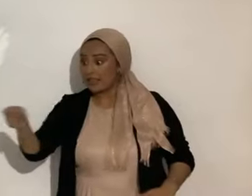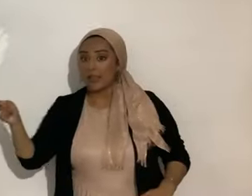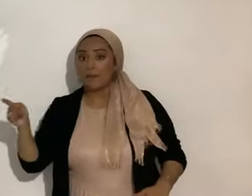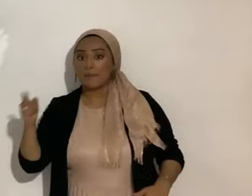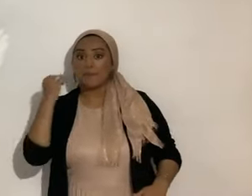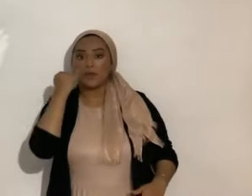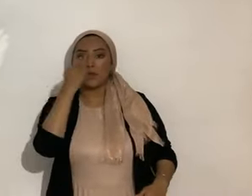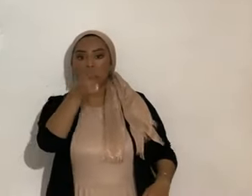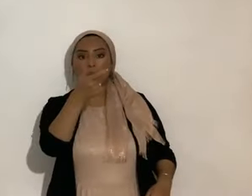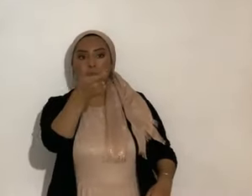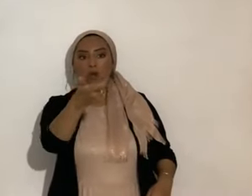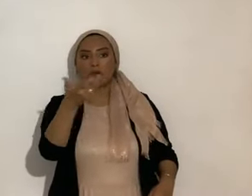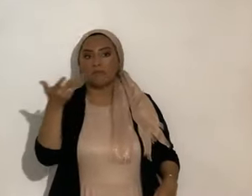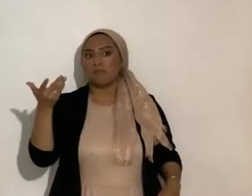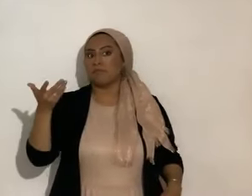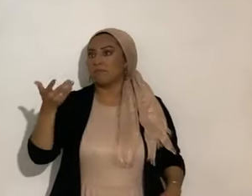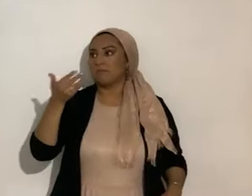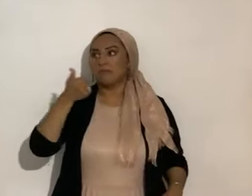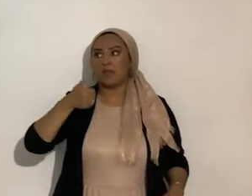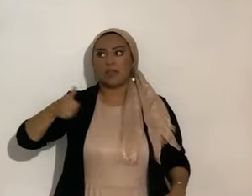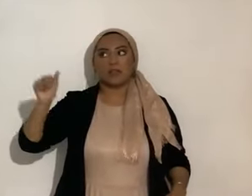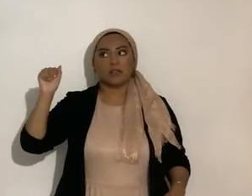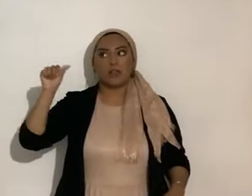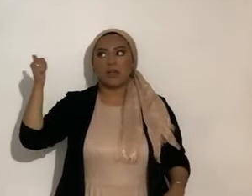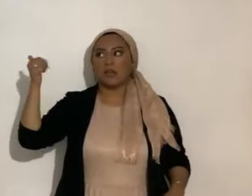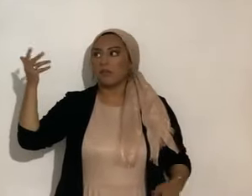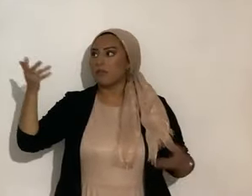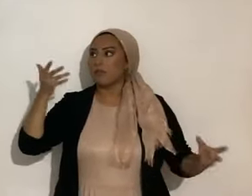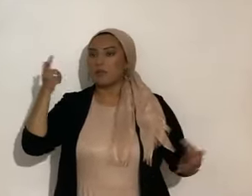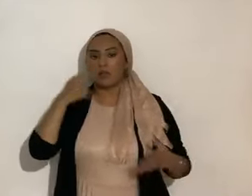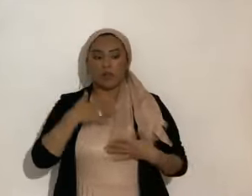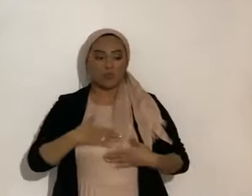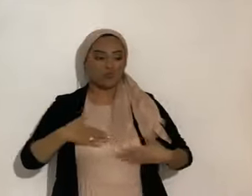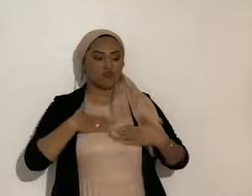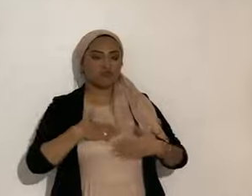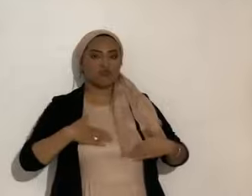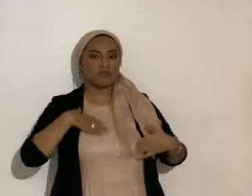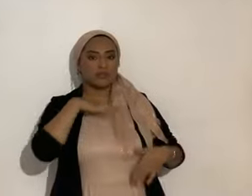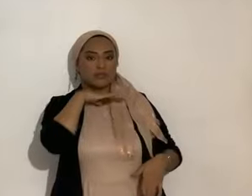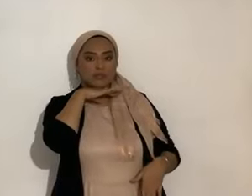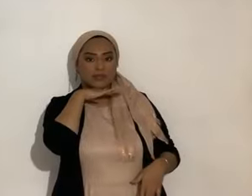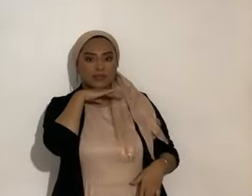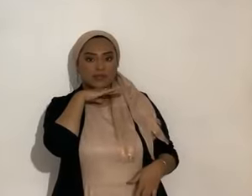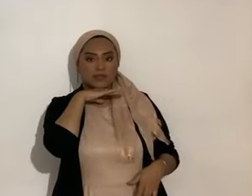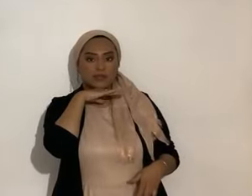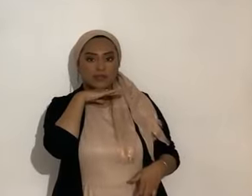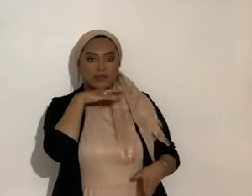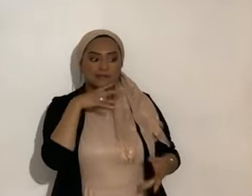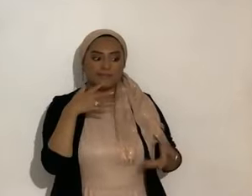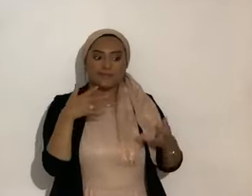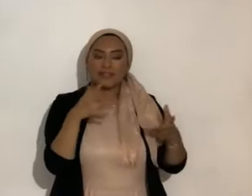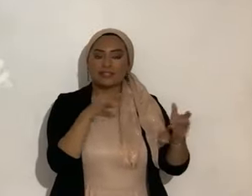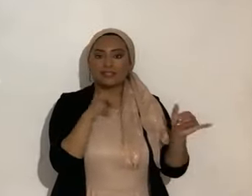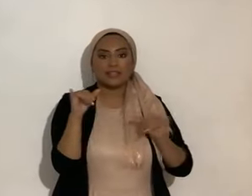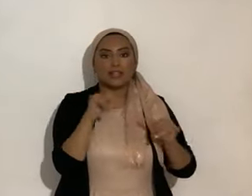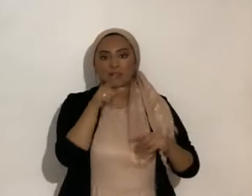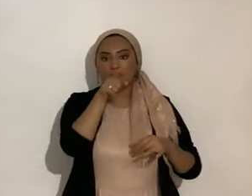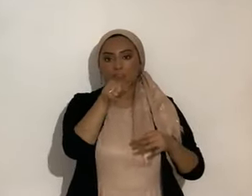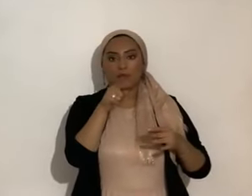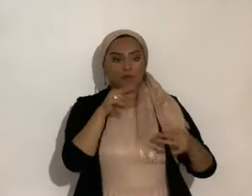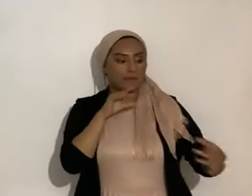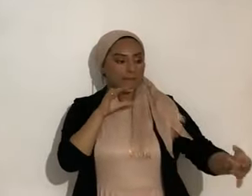tú ves cualquier otra cosa y te deleitas con lo que hacen los pecadores, es igual a que lo